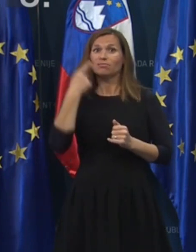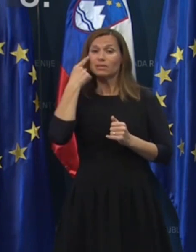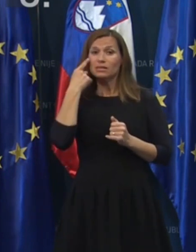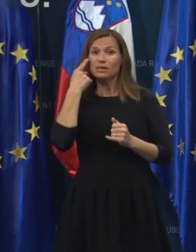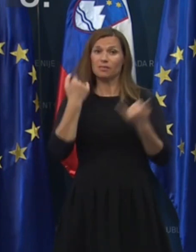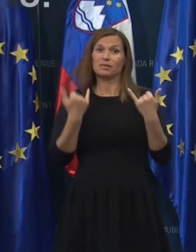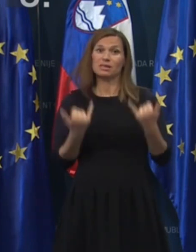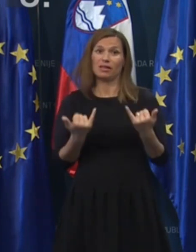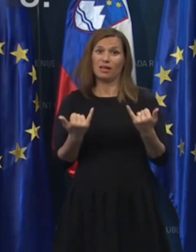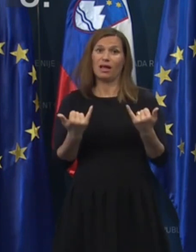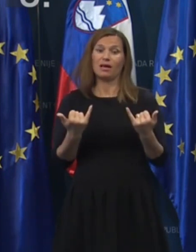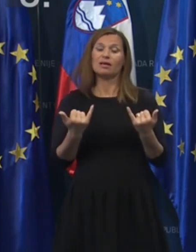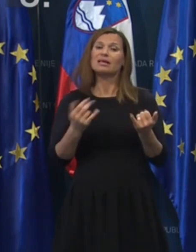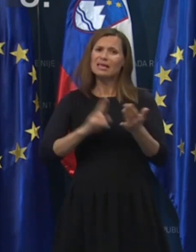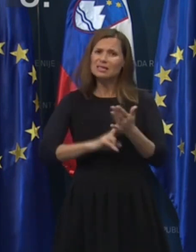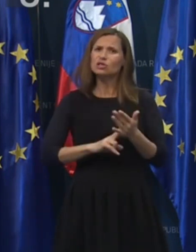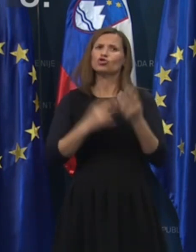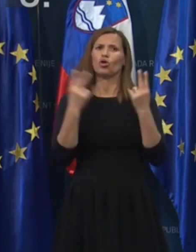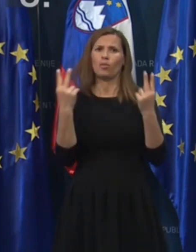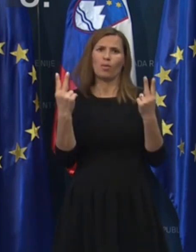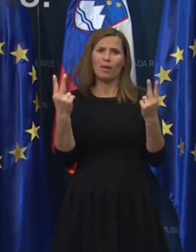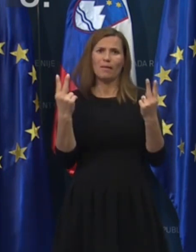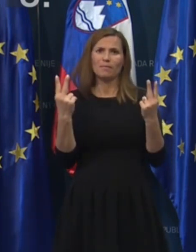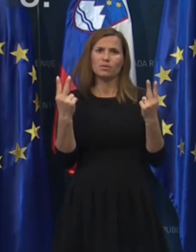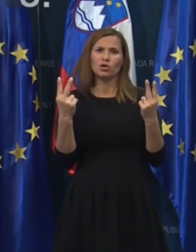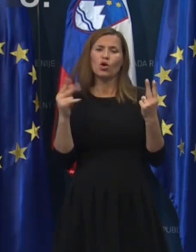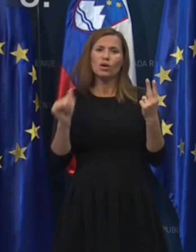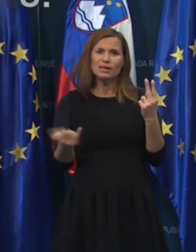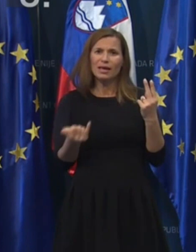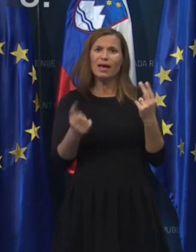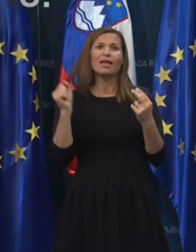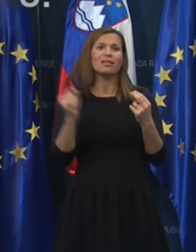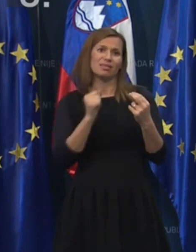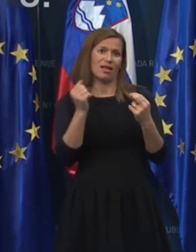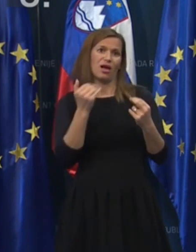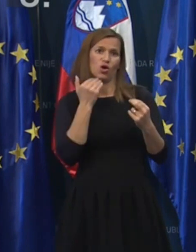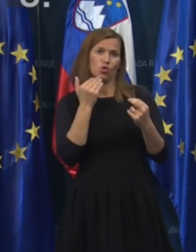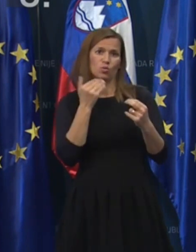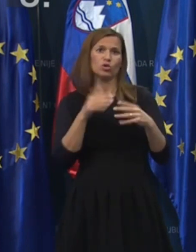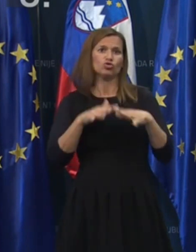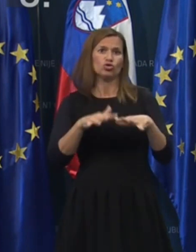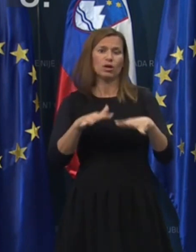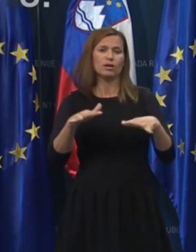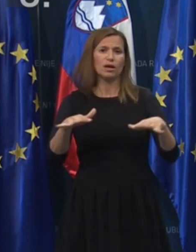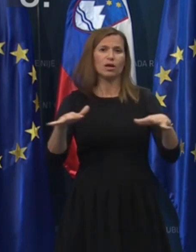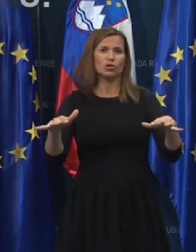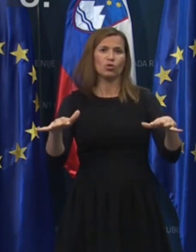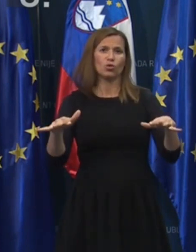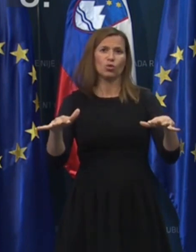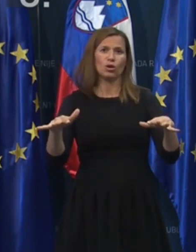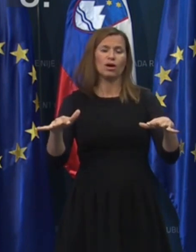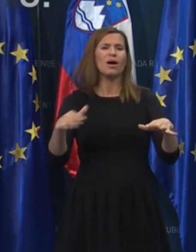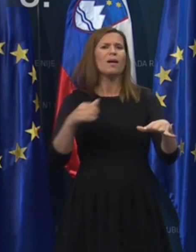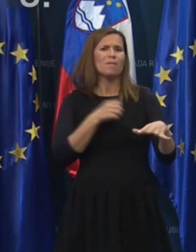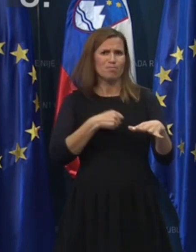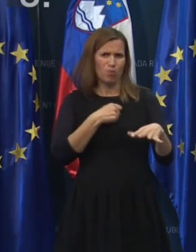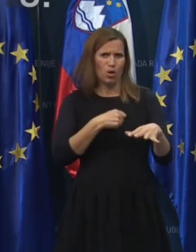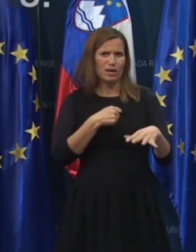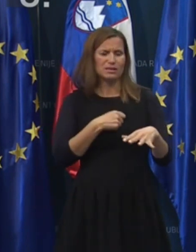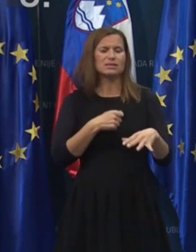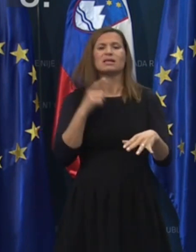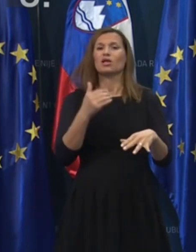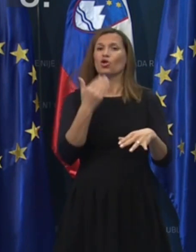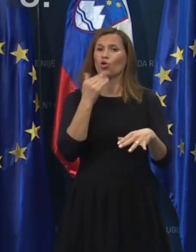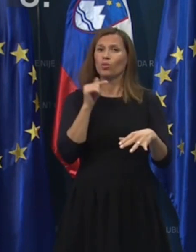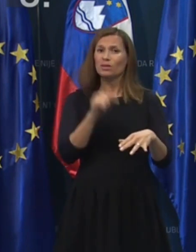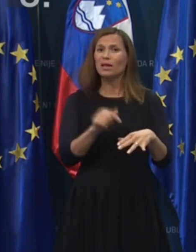tem trenutku resnično pomembno, je, da kljub širjenju bolezni in